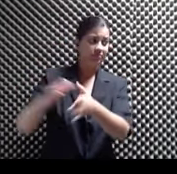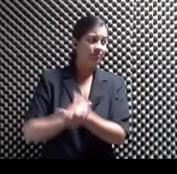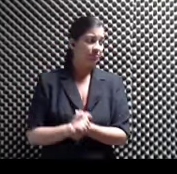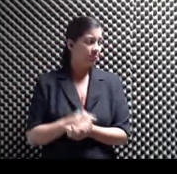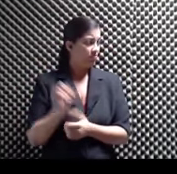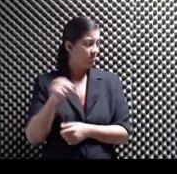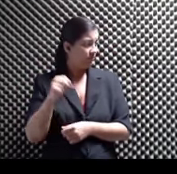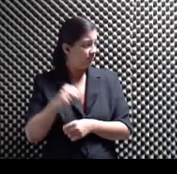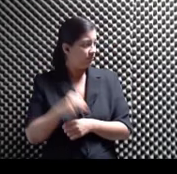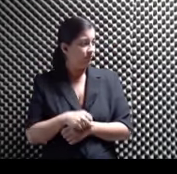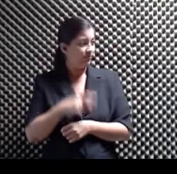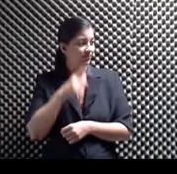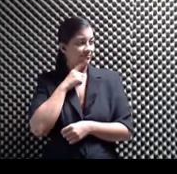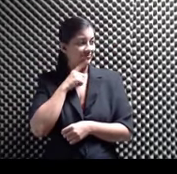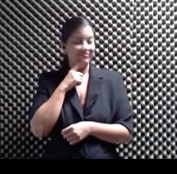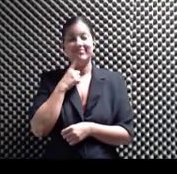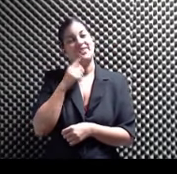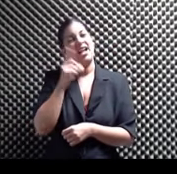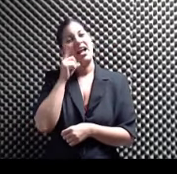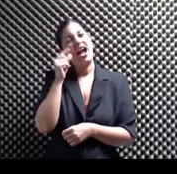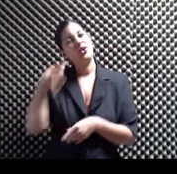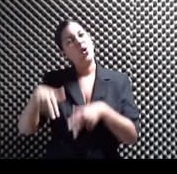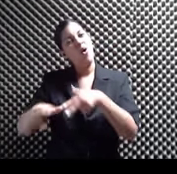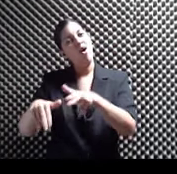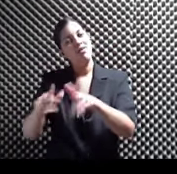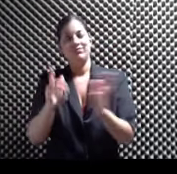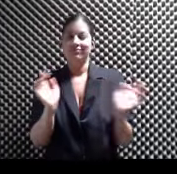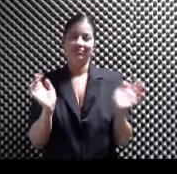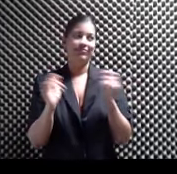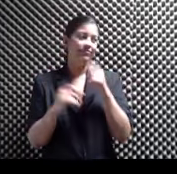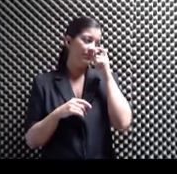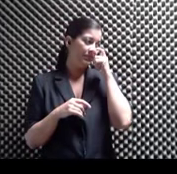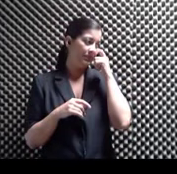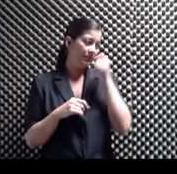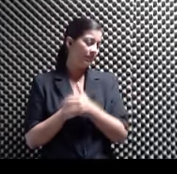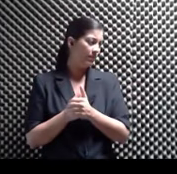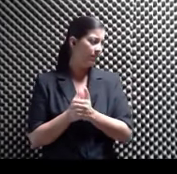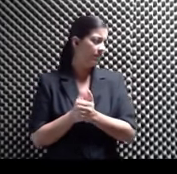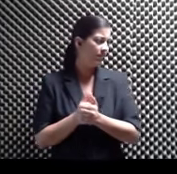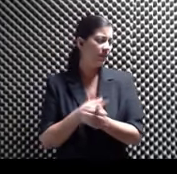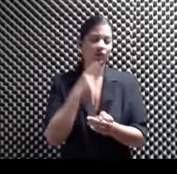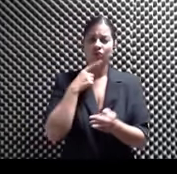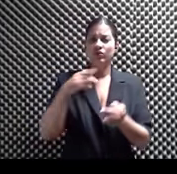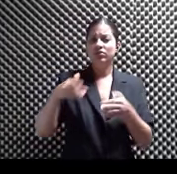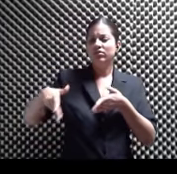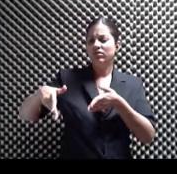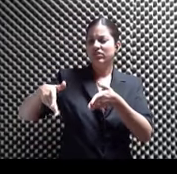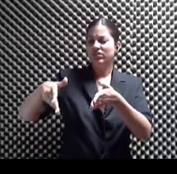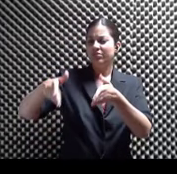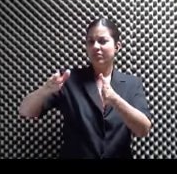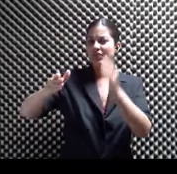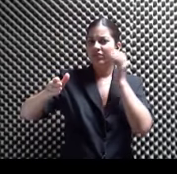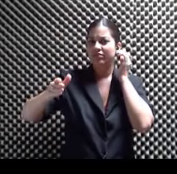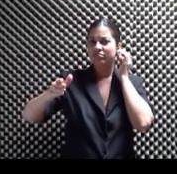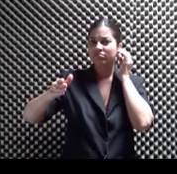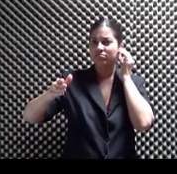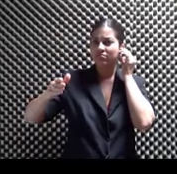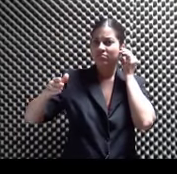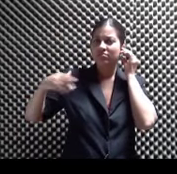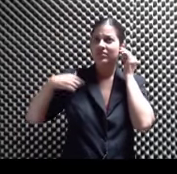catwalks. Catwalks, sí. Por que ahí son, caminan los gatos. Son unos caminos pequeños, estrechos, los que pasillos. Pasan por los lados. Uh-huh.